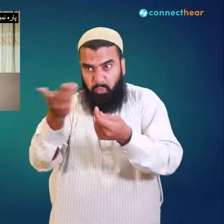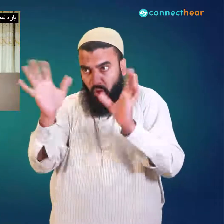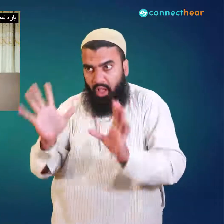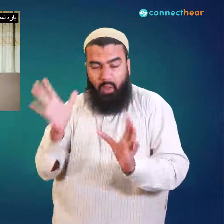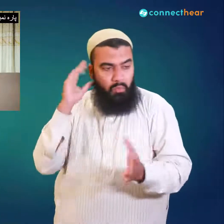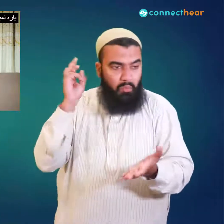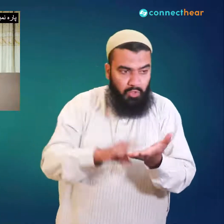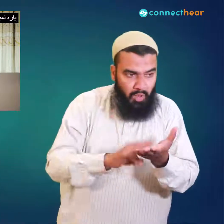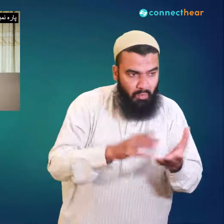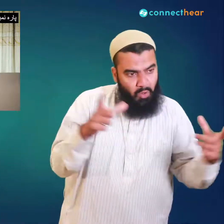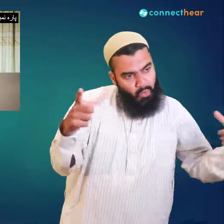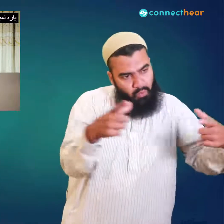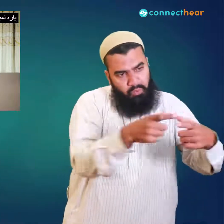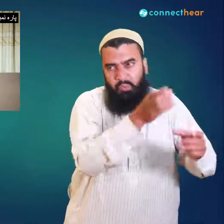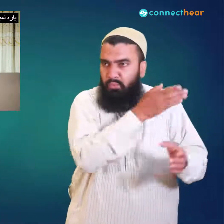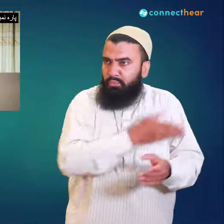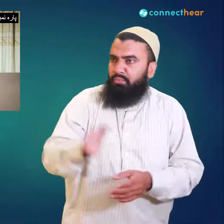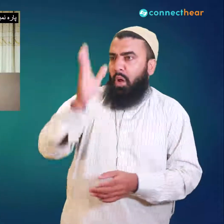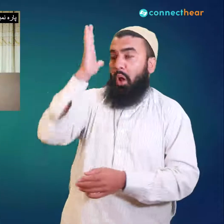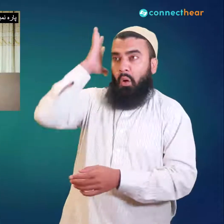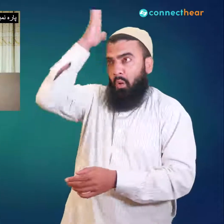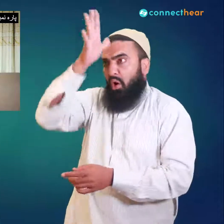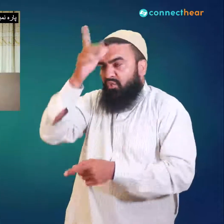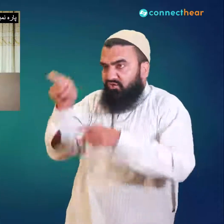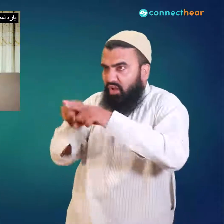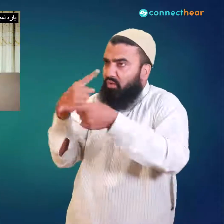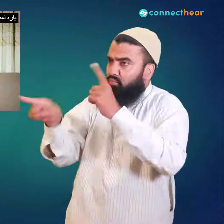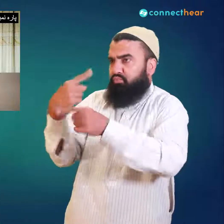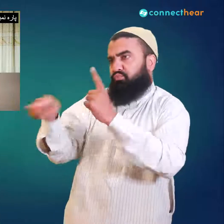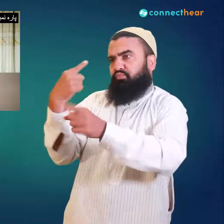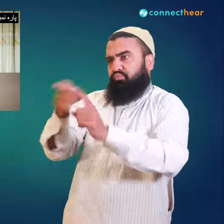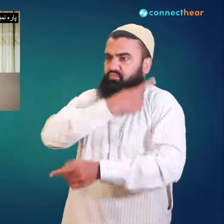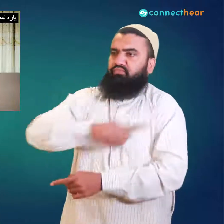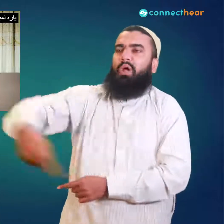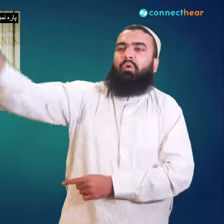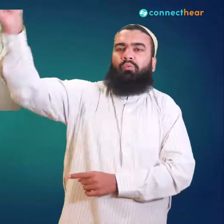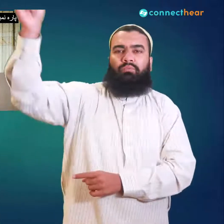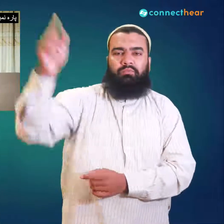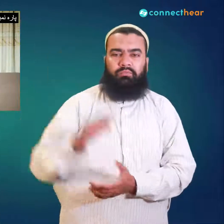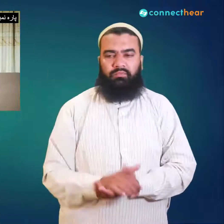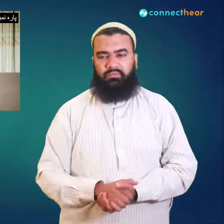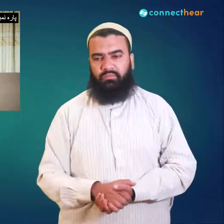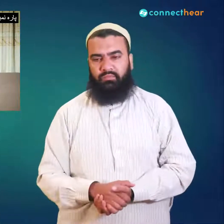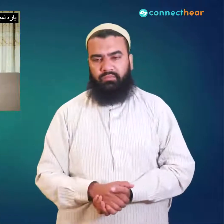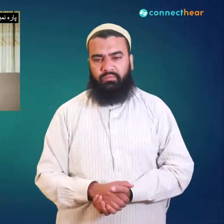مسلمانوں پر یہ دین کا علم فرض کفایہ ہو جائے گا۔